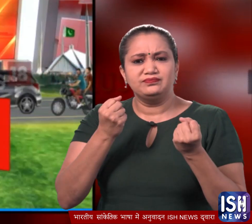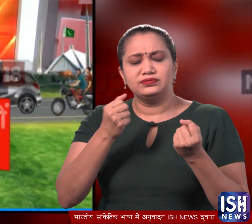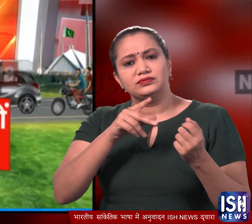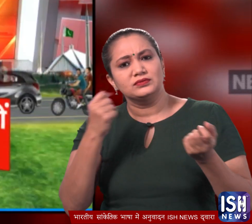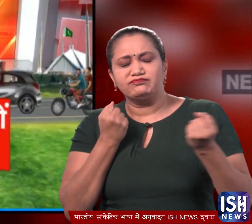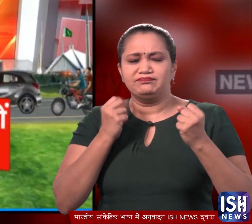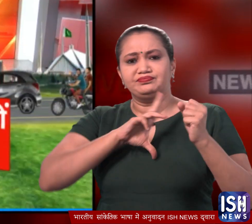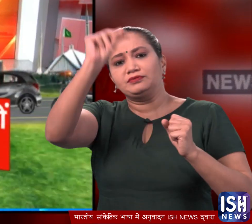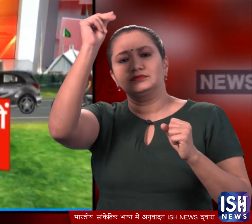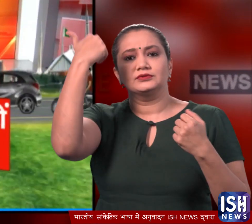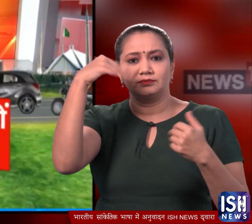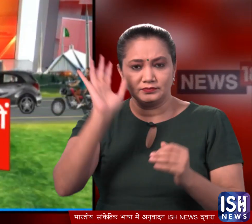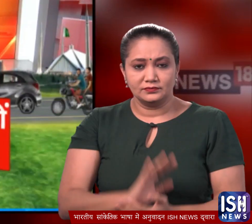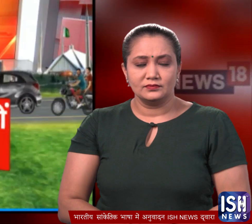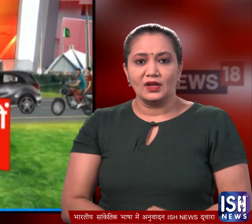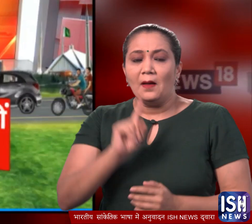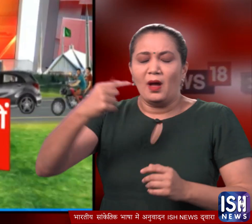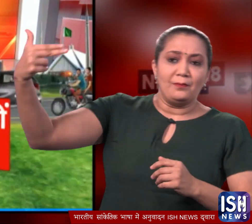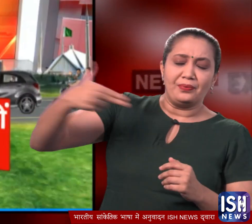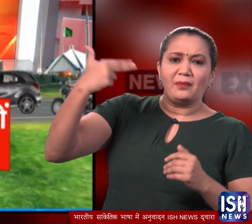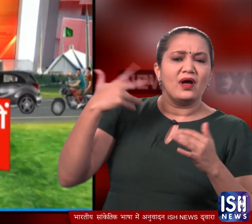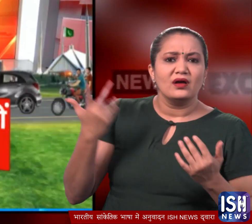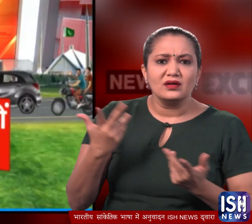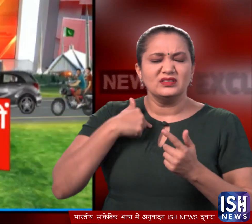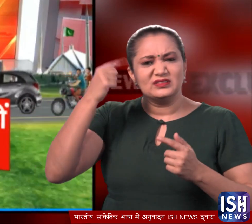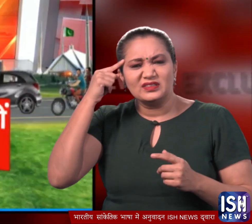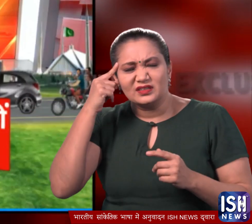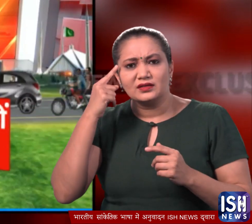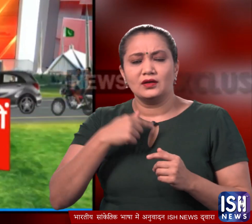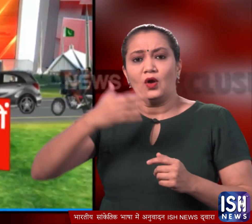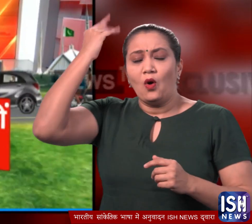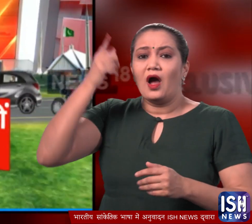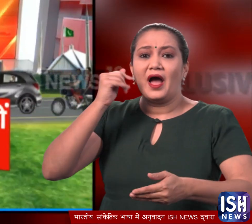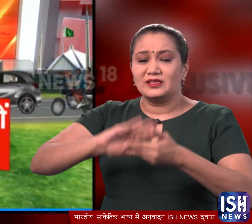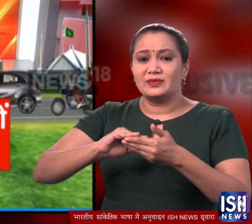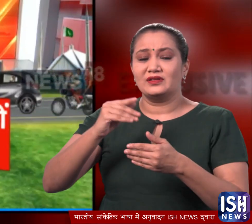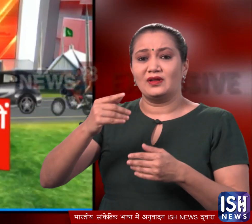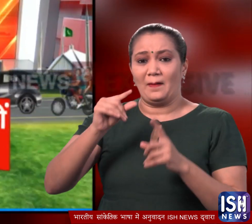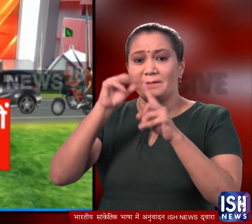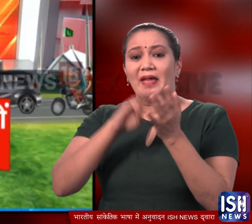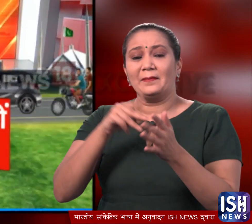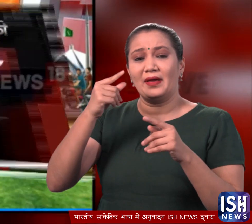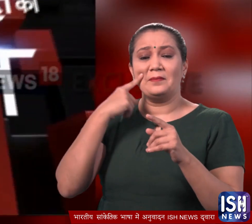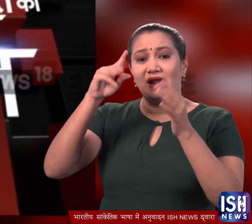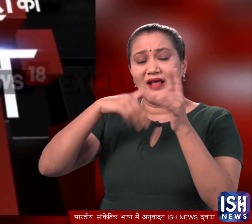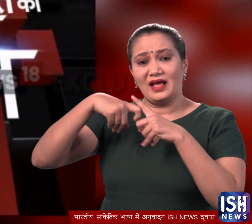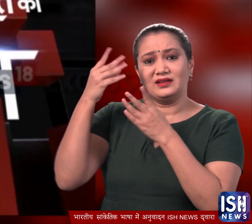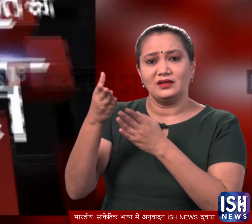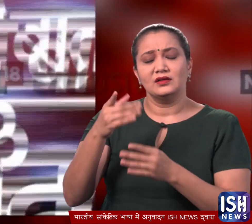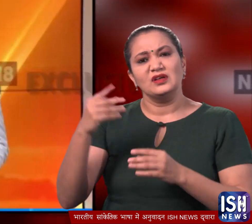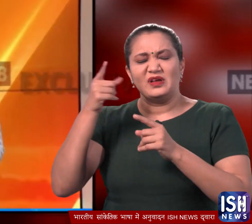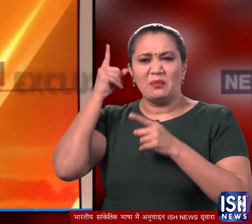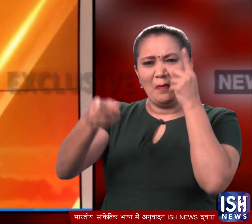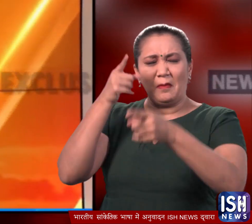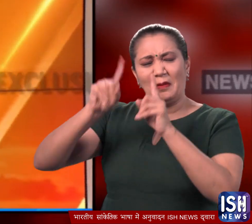लेकिन खुद पर हुए इस हमले के बाद उन्होंने अपने पूर्व पति और पाकिस्तान के प्रधानमंत्री इमरान खान को जमकर खरी खोटी सुनाई।